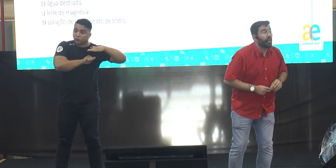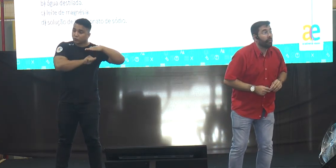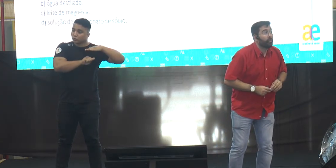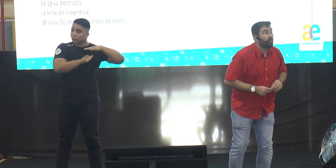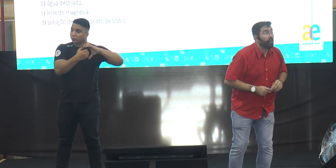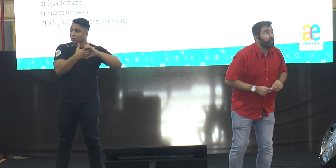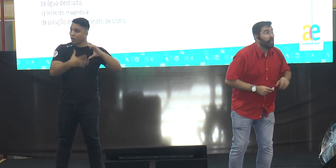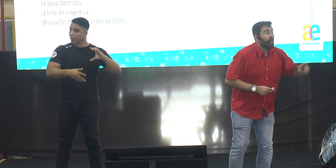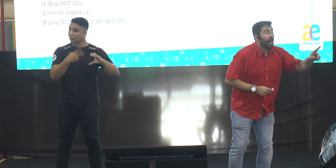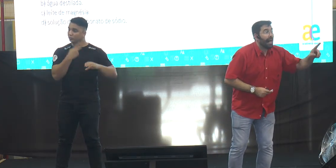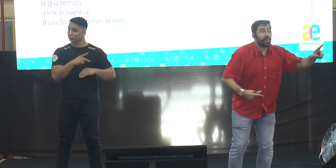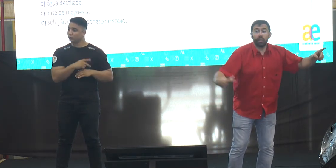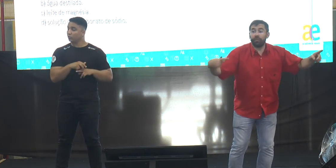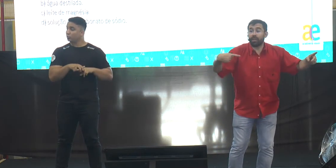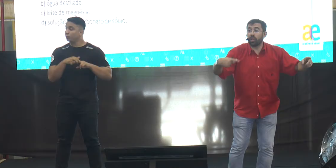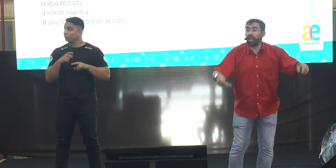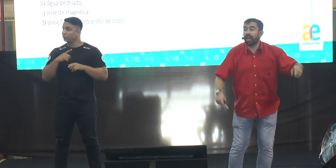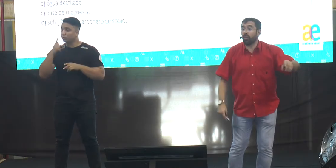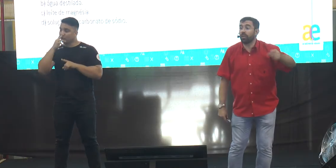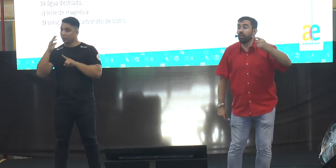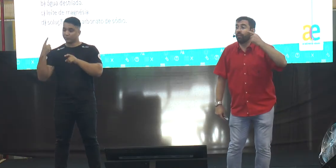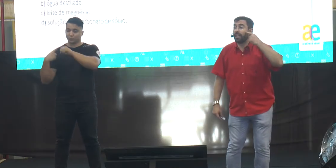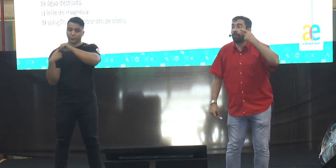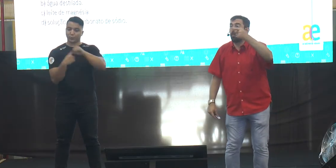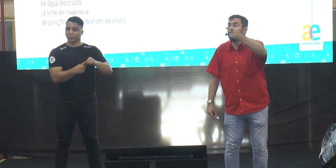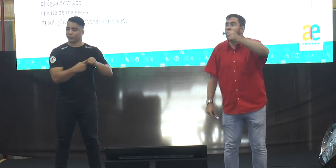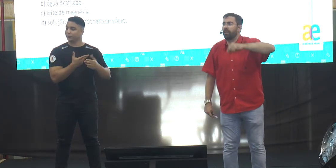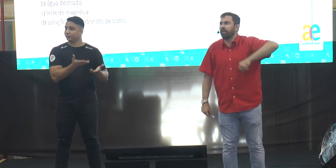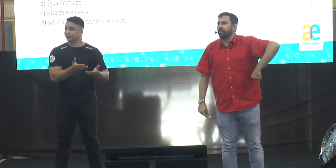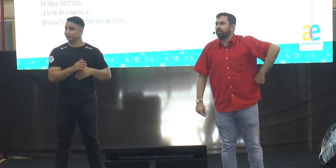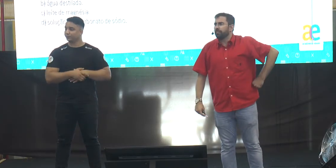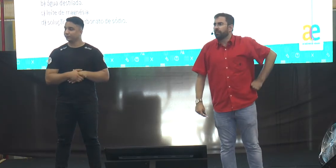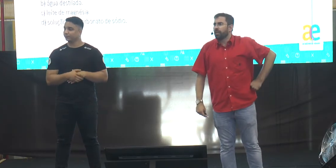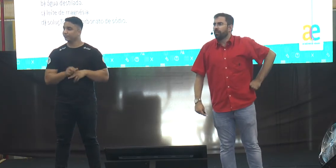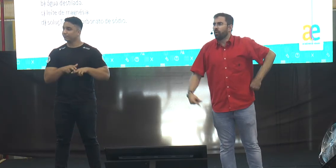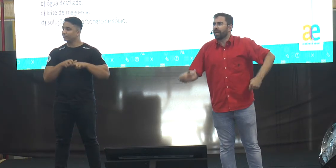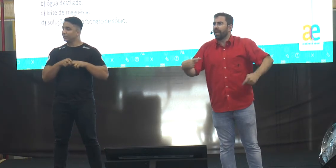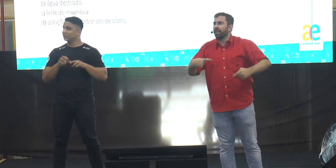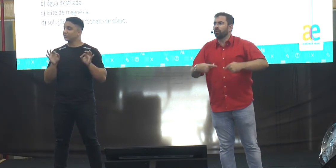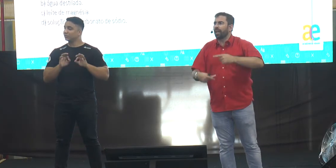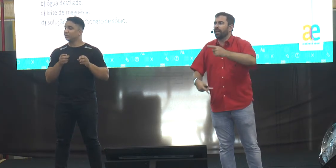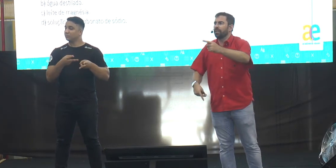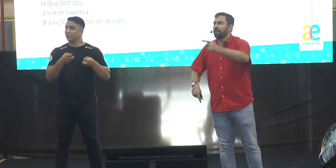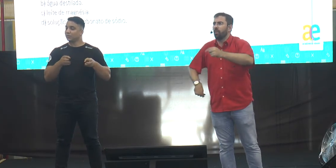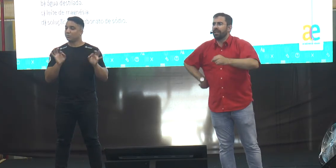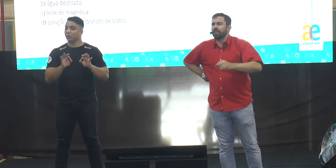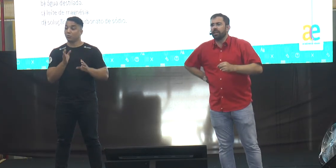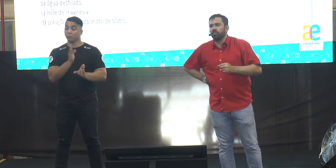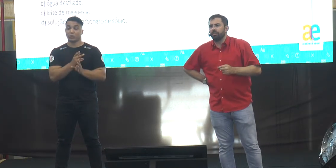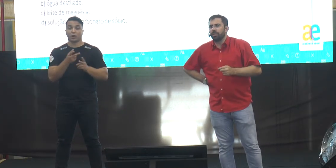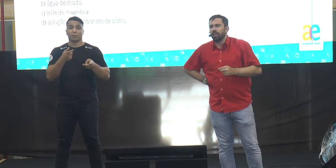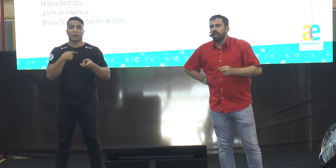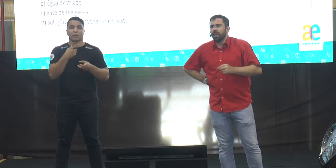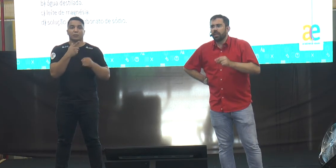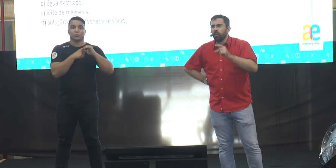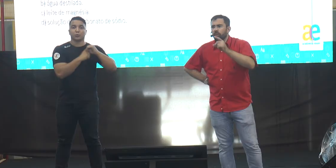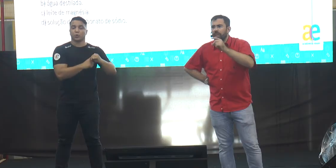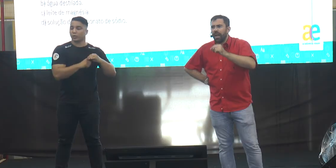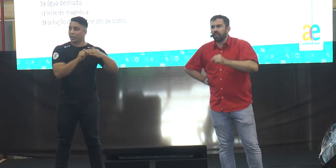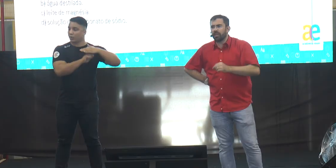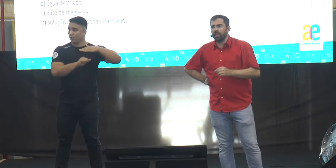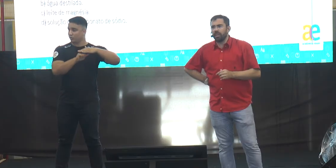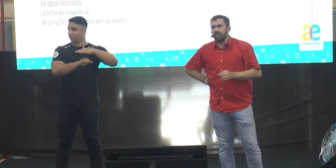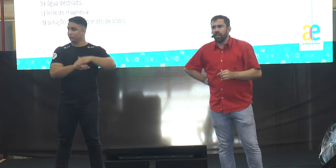caráter o quê? Aí se tiver soda cáustica não vai dar para eu perceber, porque ela neutraliza o azedo.